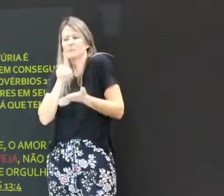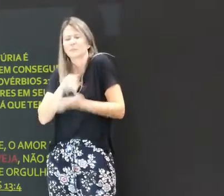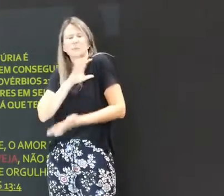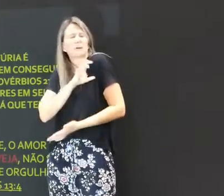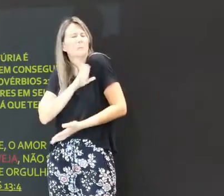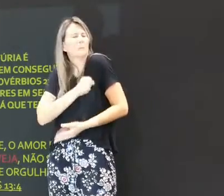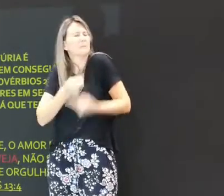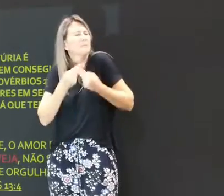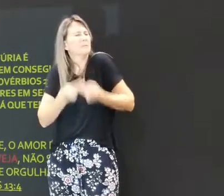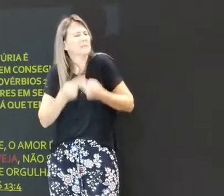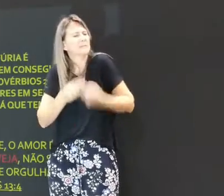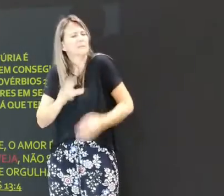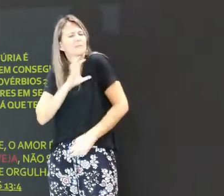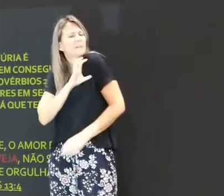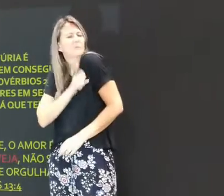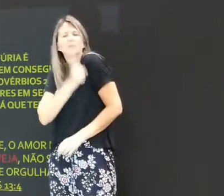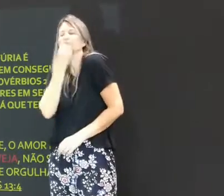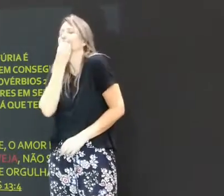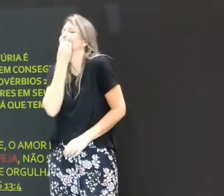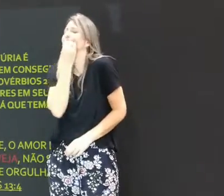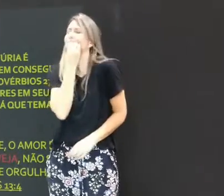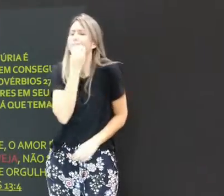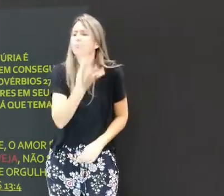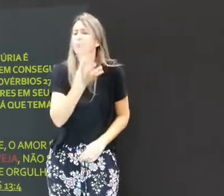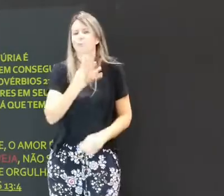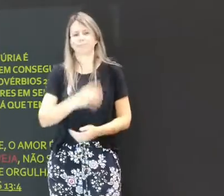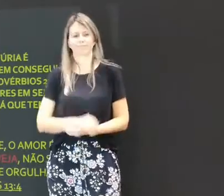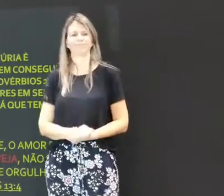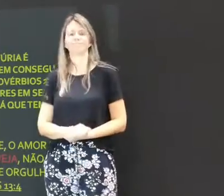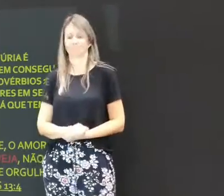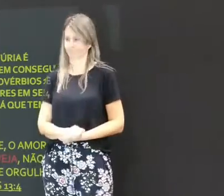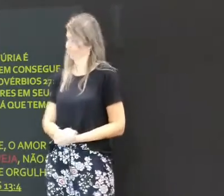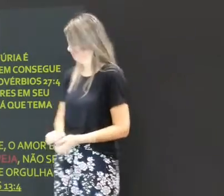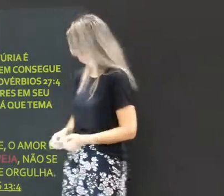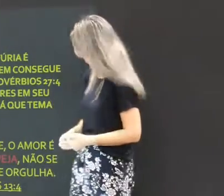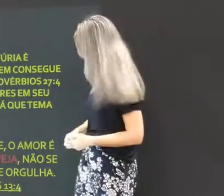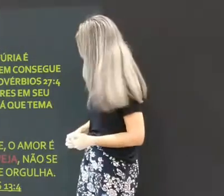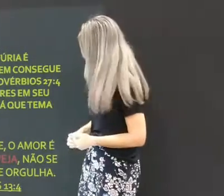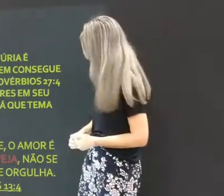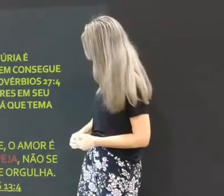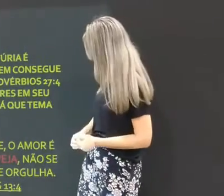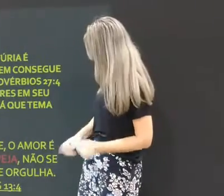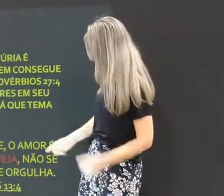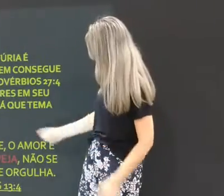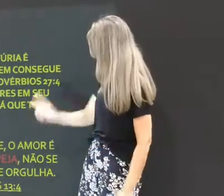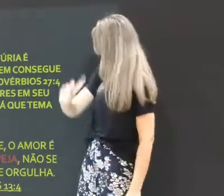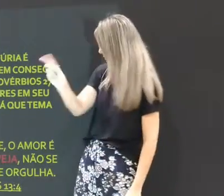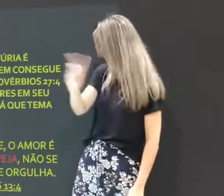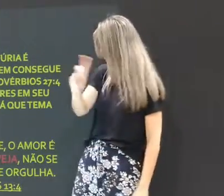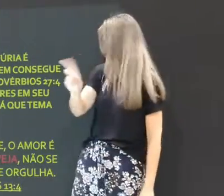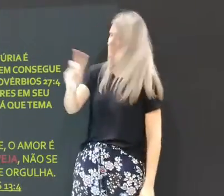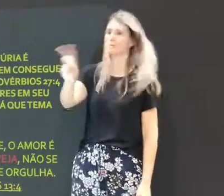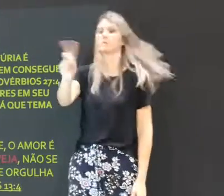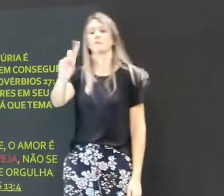amor, de verdade, ele é paciente, ele é bom, ele é bondoso. Ele não